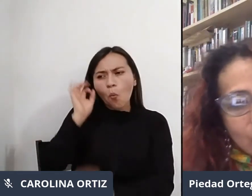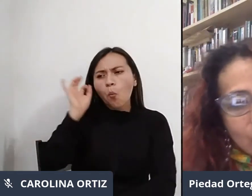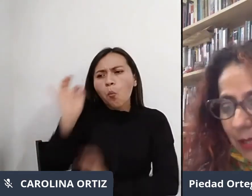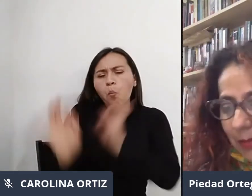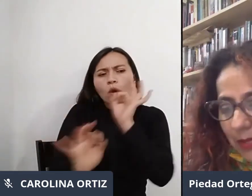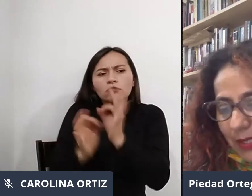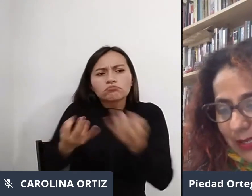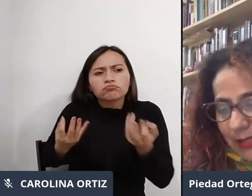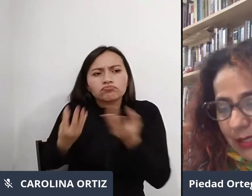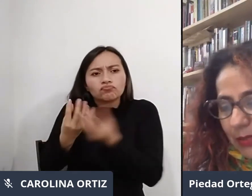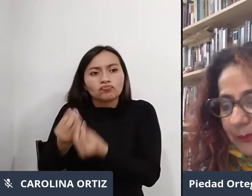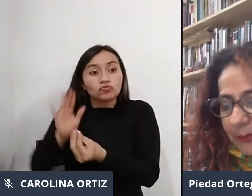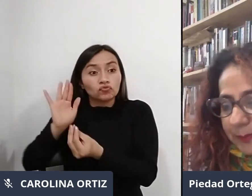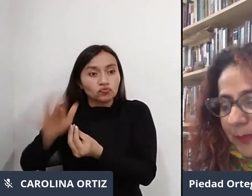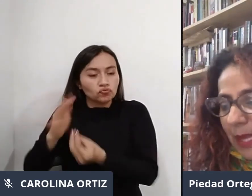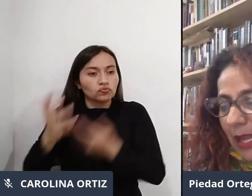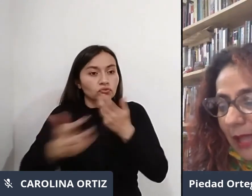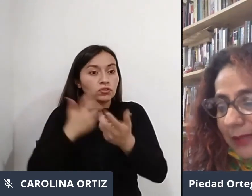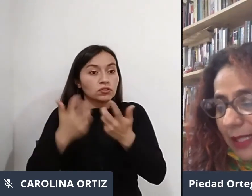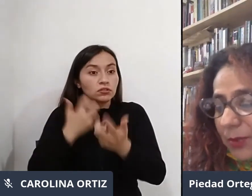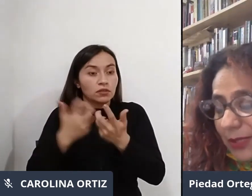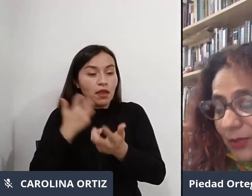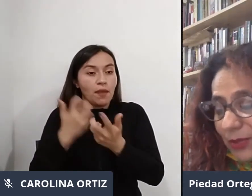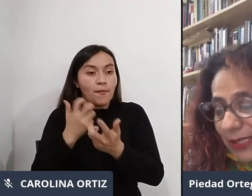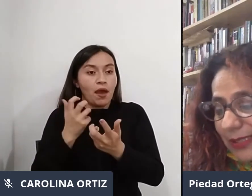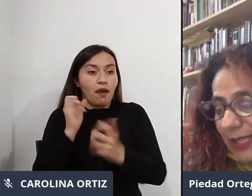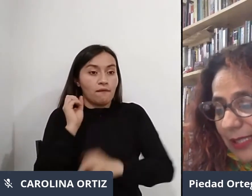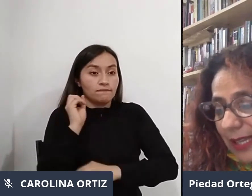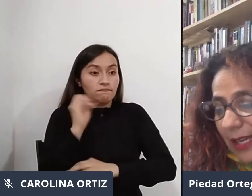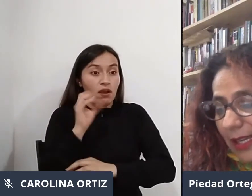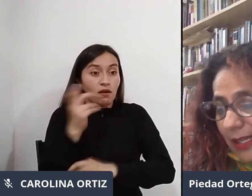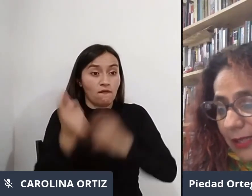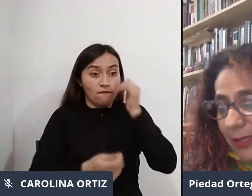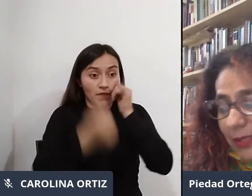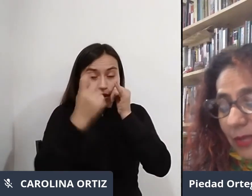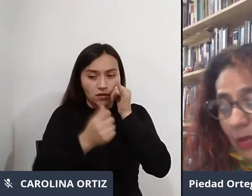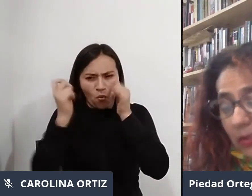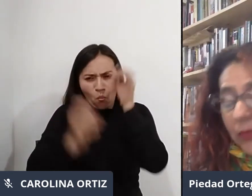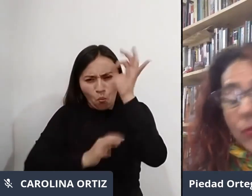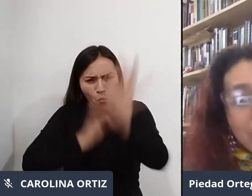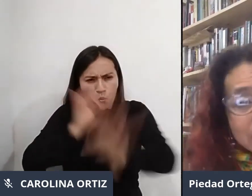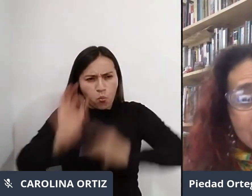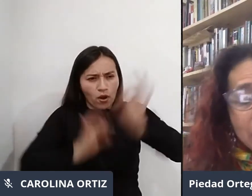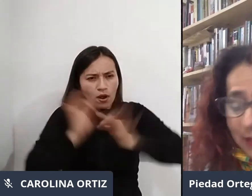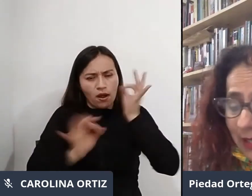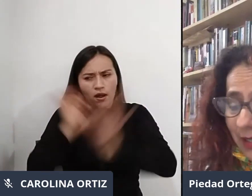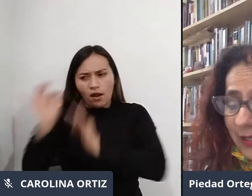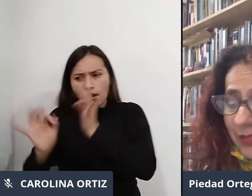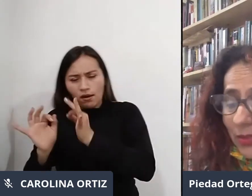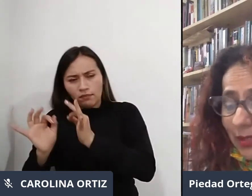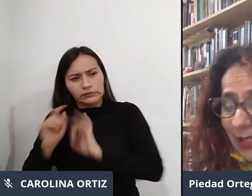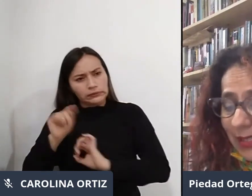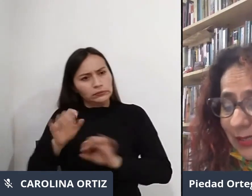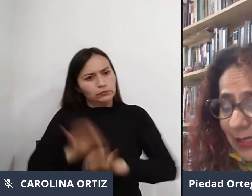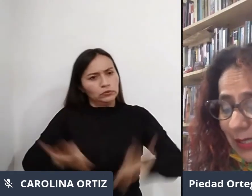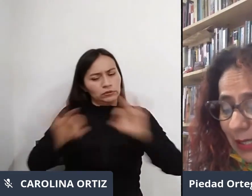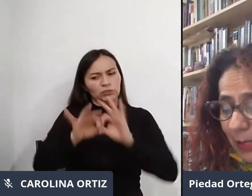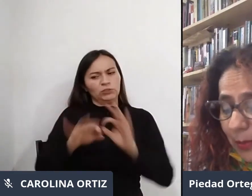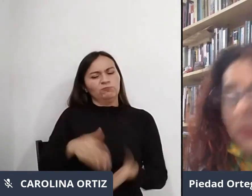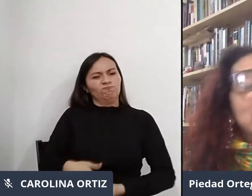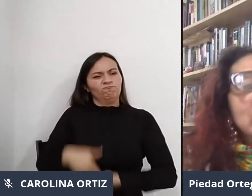todo el sistema financiero. Ahí tenemos entonces esa, que necesitamos hacer una contrafuerza frente a esto,